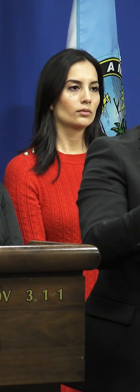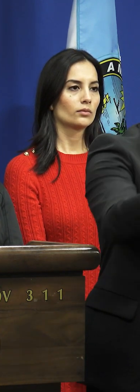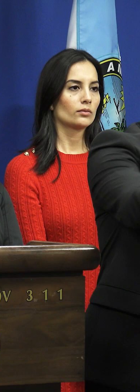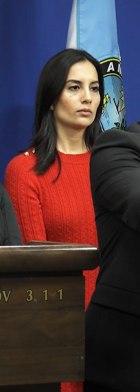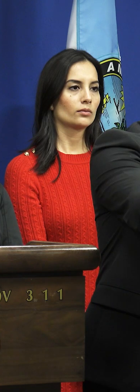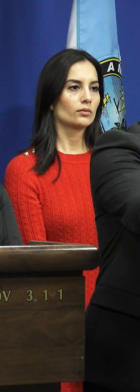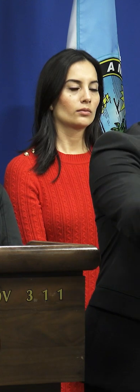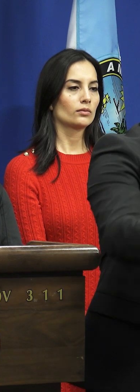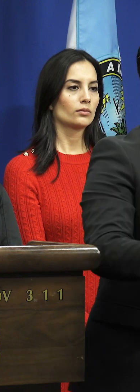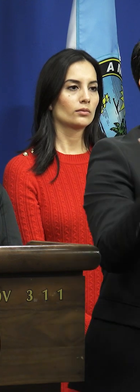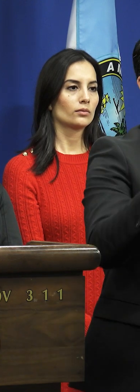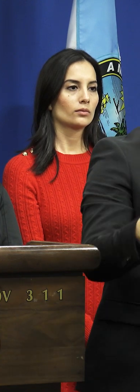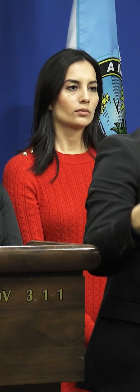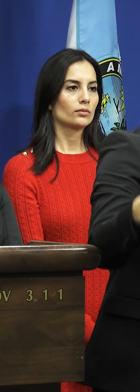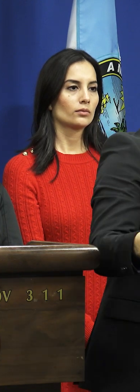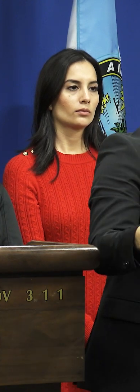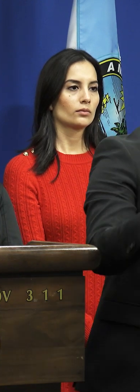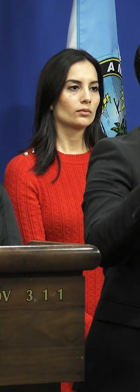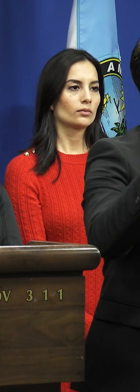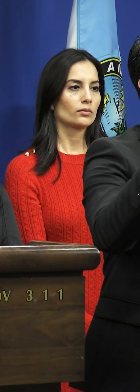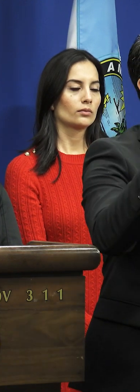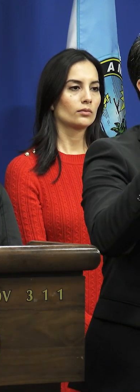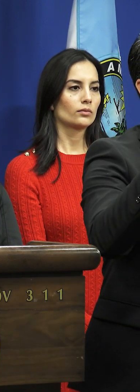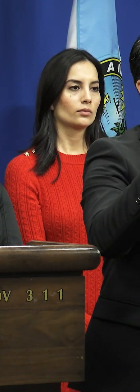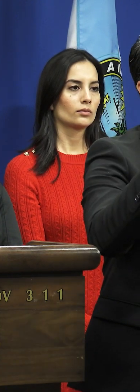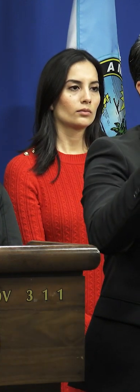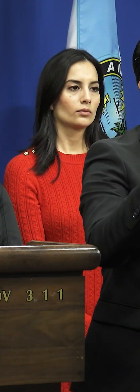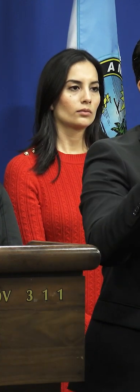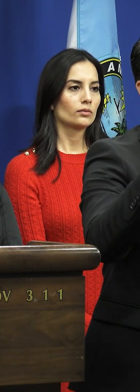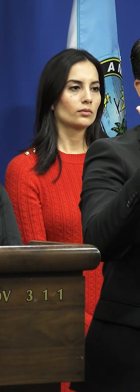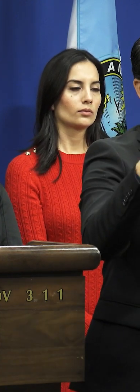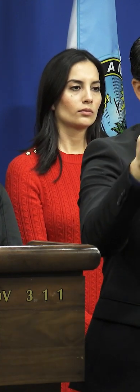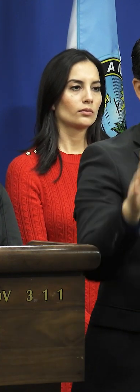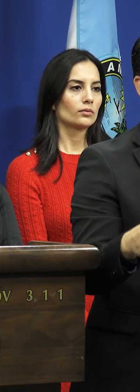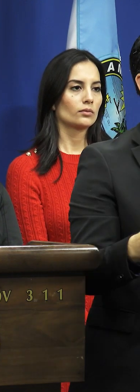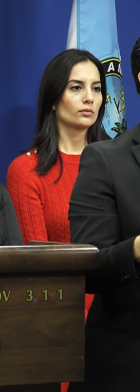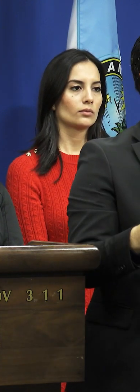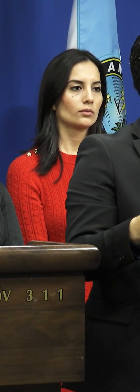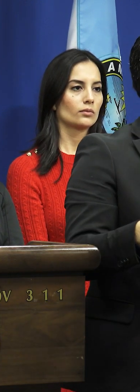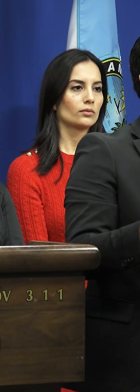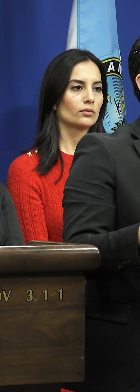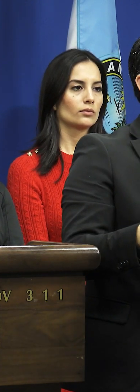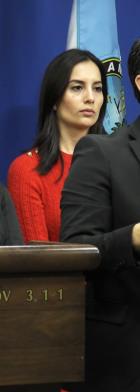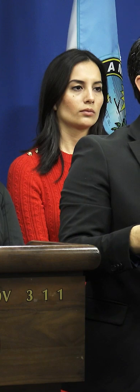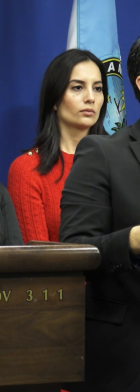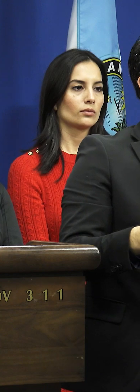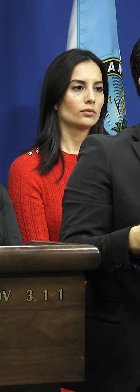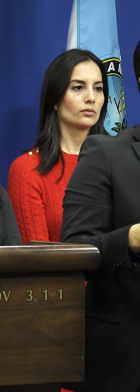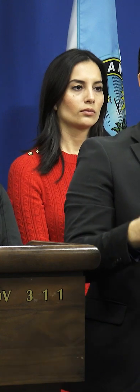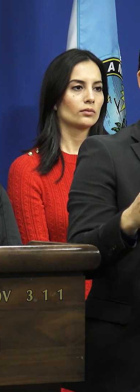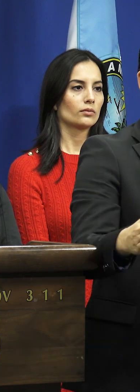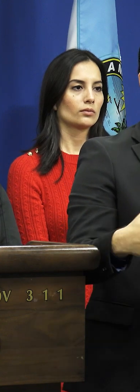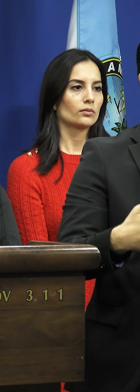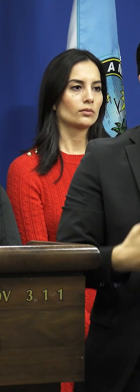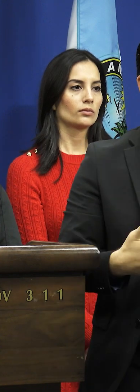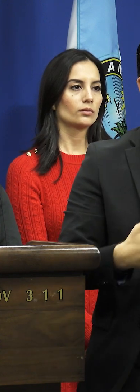Avenida 92 Northwest y también 112 Avenida entre los dos permanezcan en